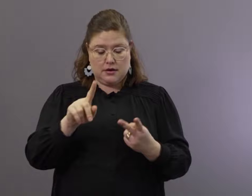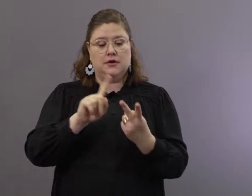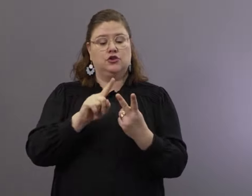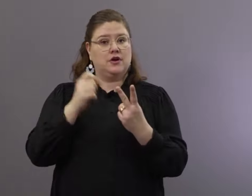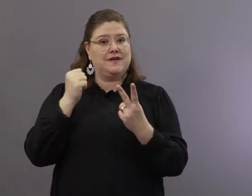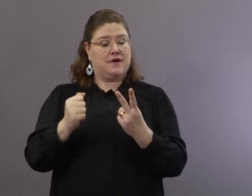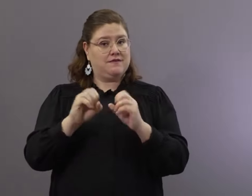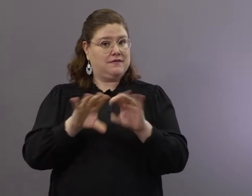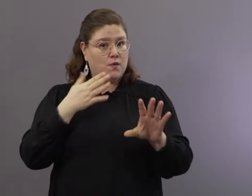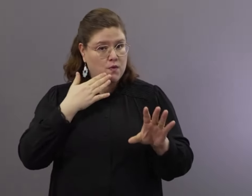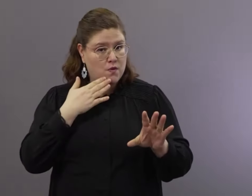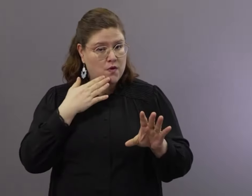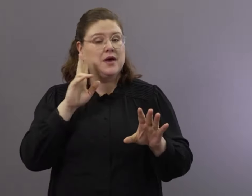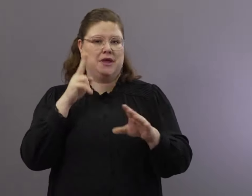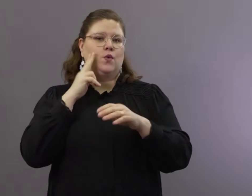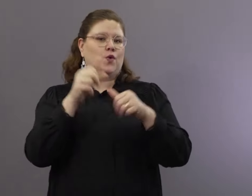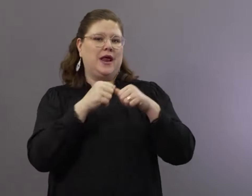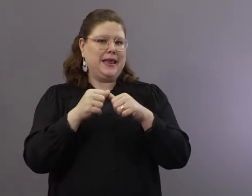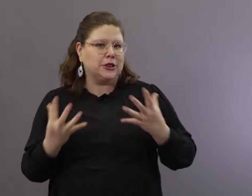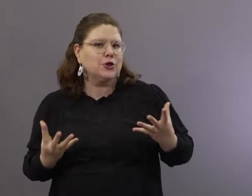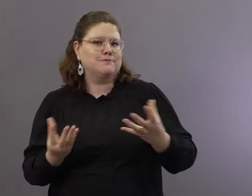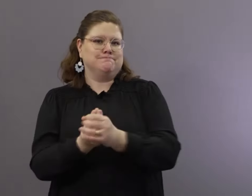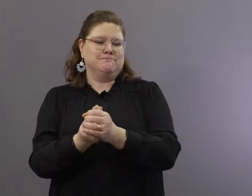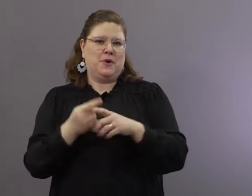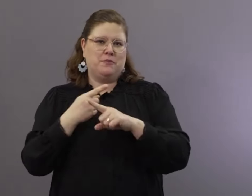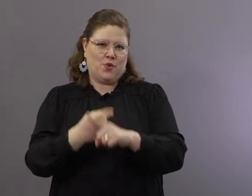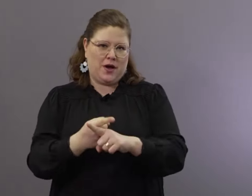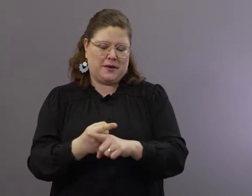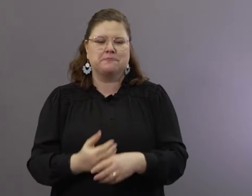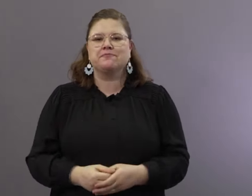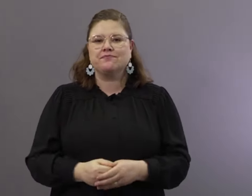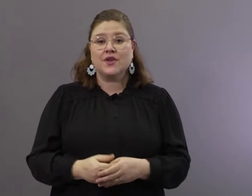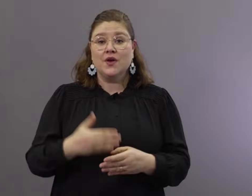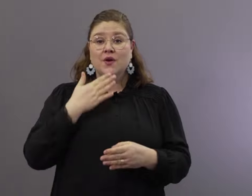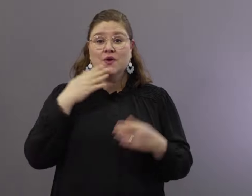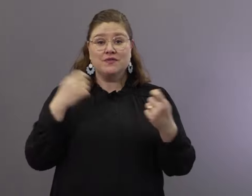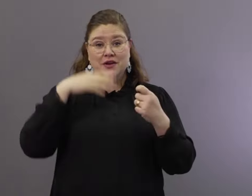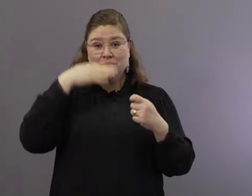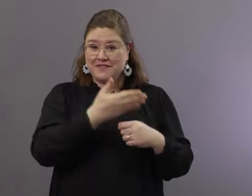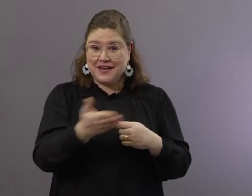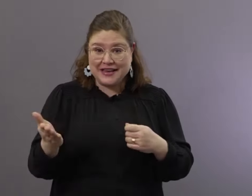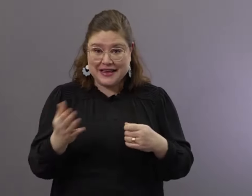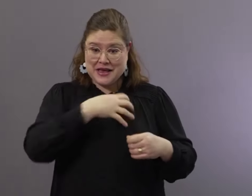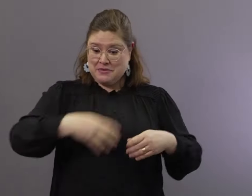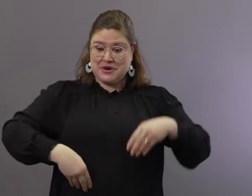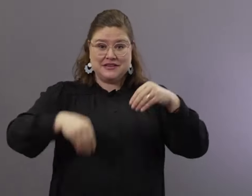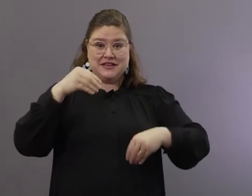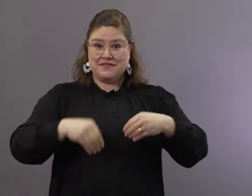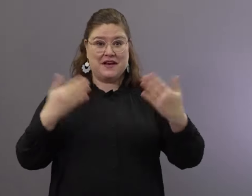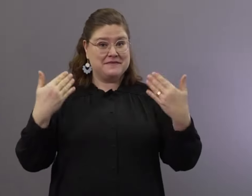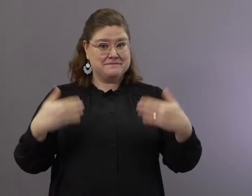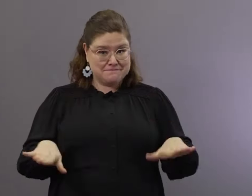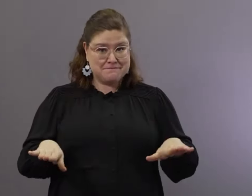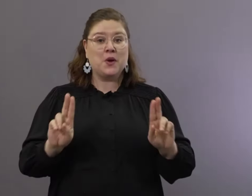Uhrien liitto. Hyvä juhlaväki, presidentin vaalit on nyt käyty ja Suomi saa uuden